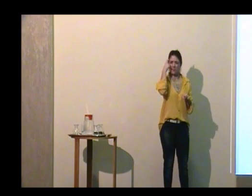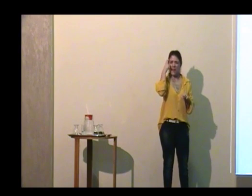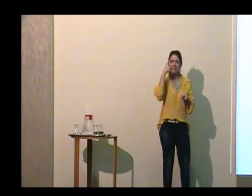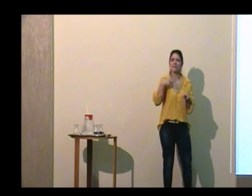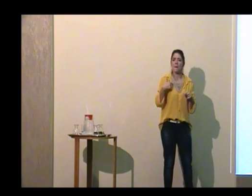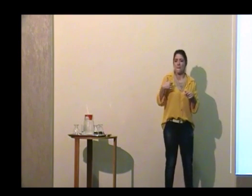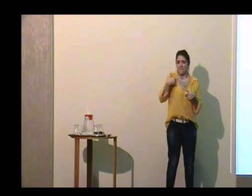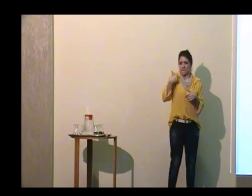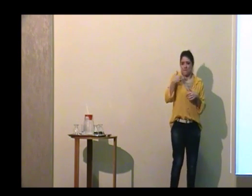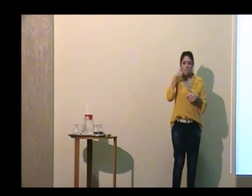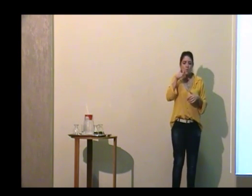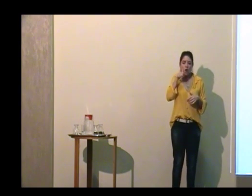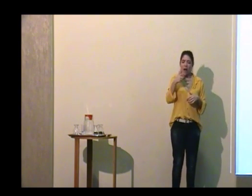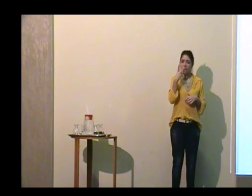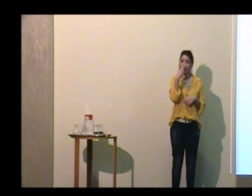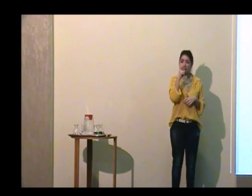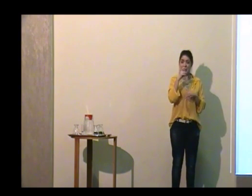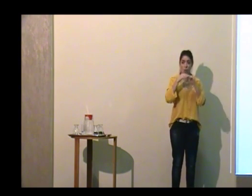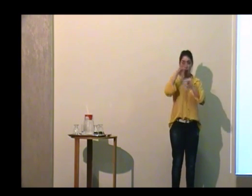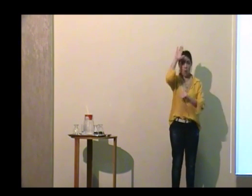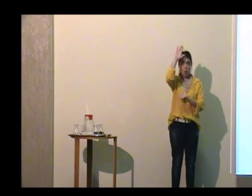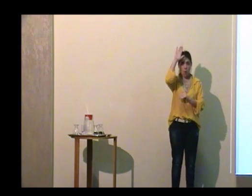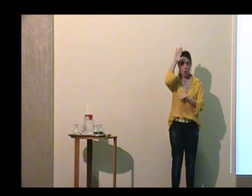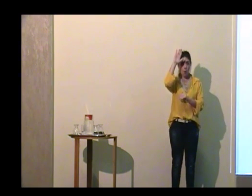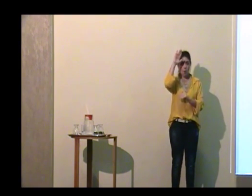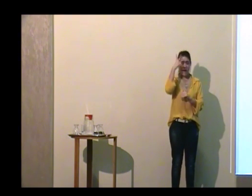Pode ser ainda na gestação.